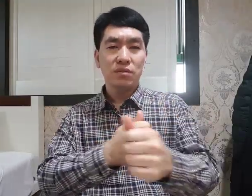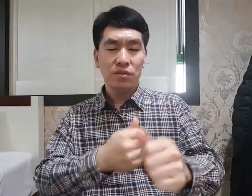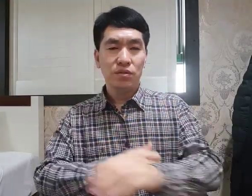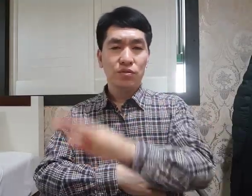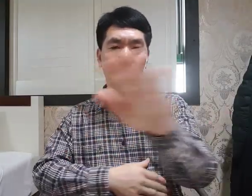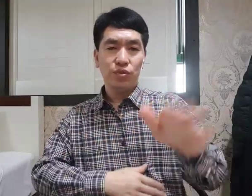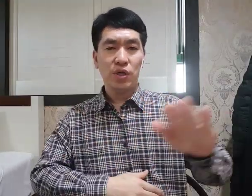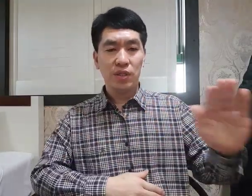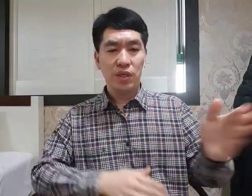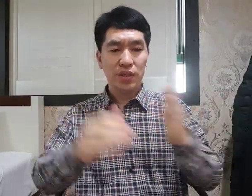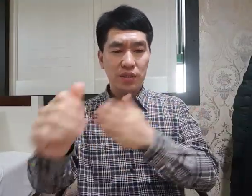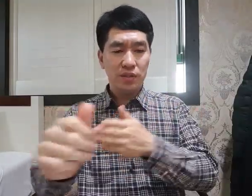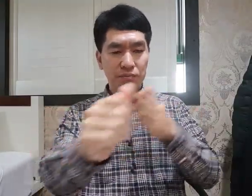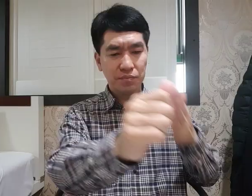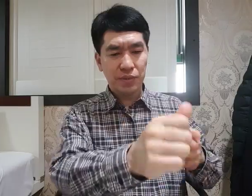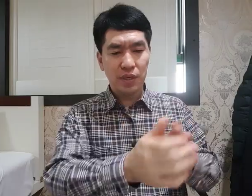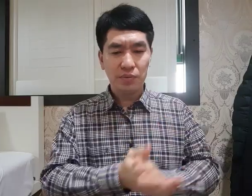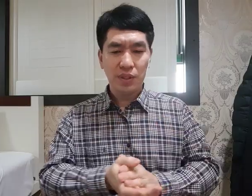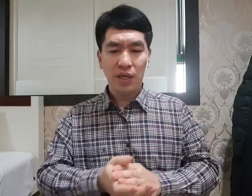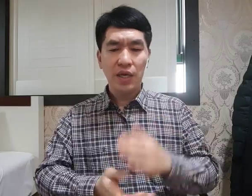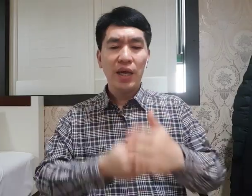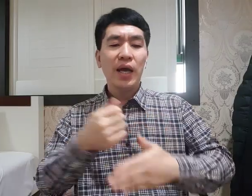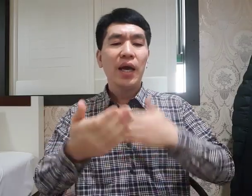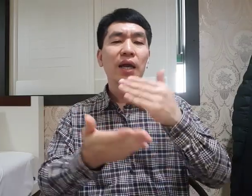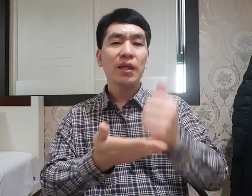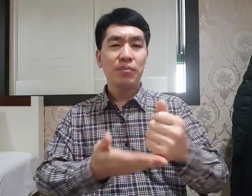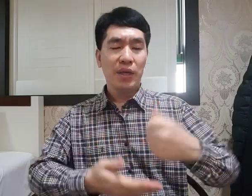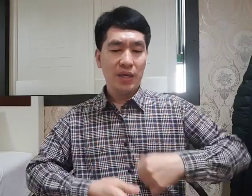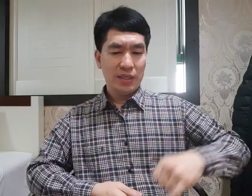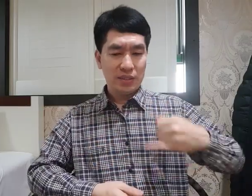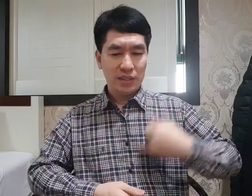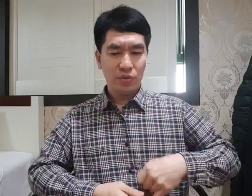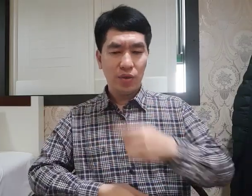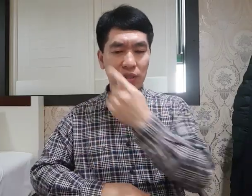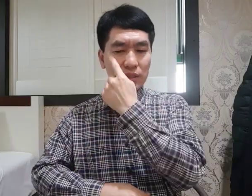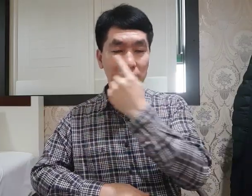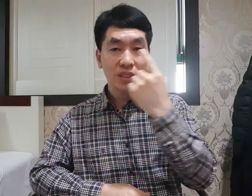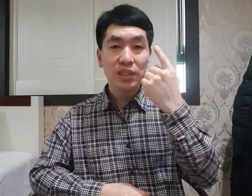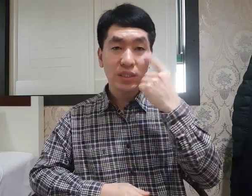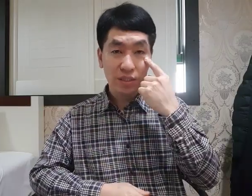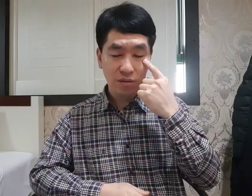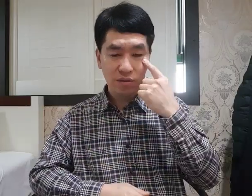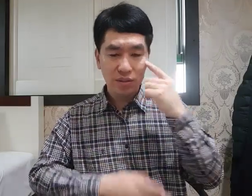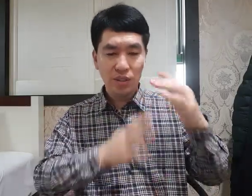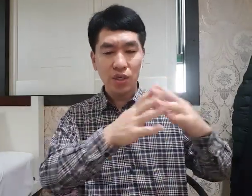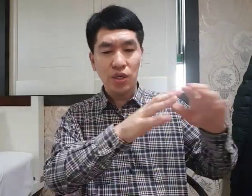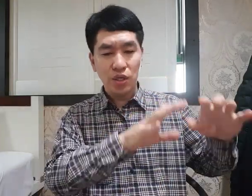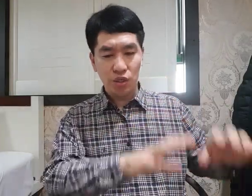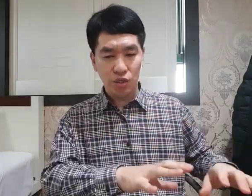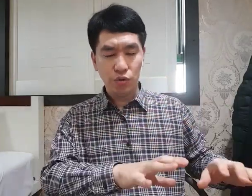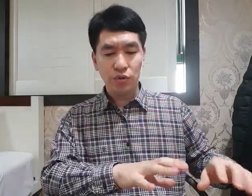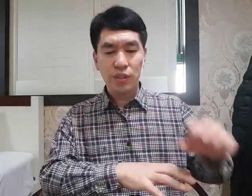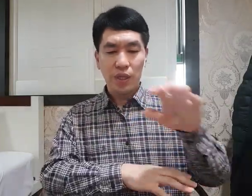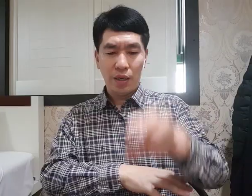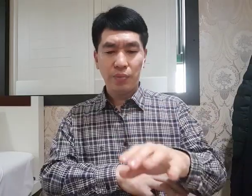앞장서는 우리가 되기를 바랍니다. 하나님의 자녀된 증거를 이웃